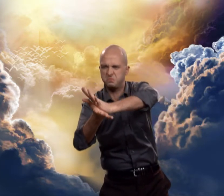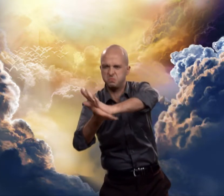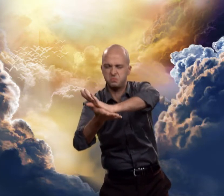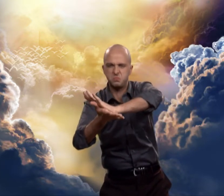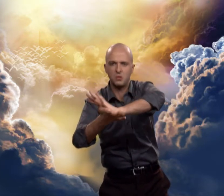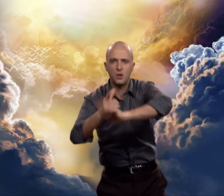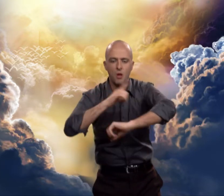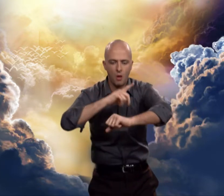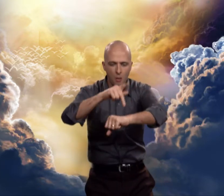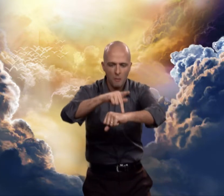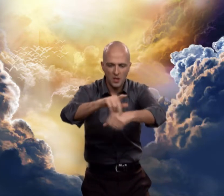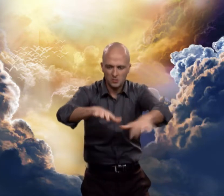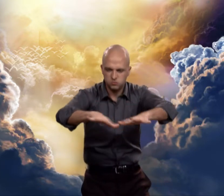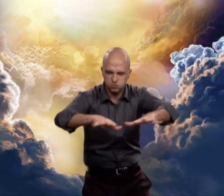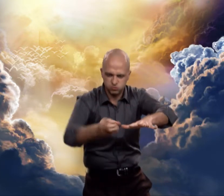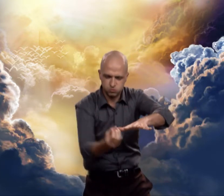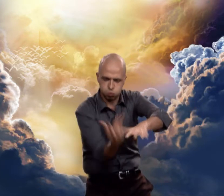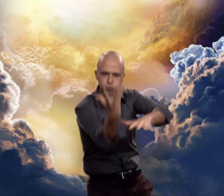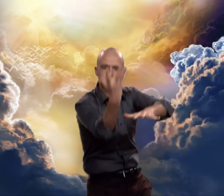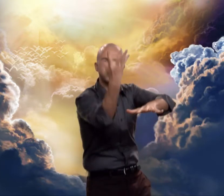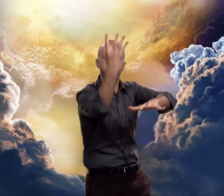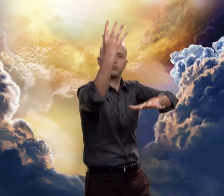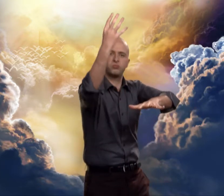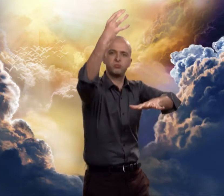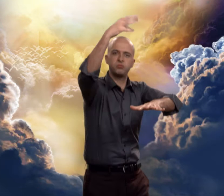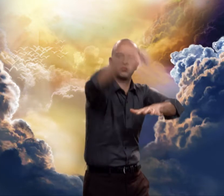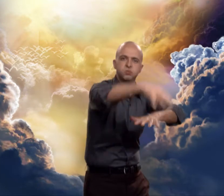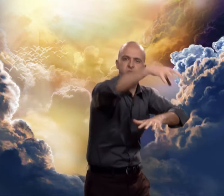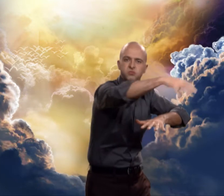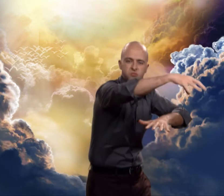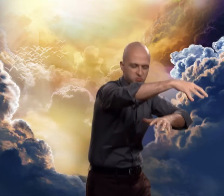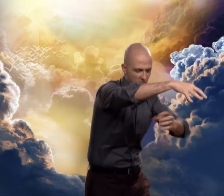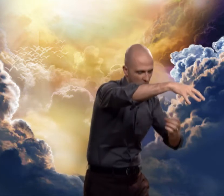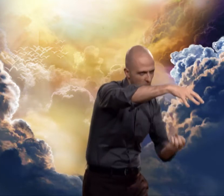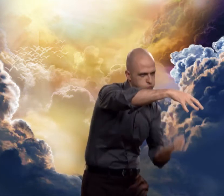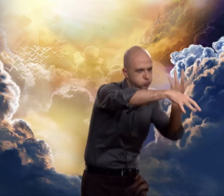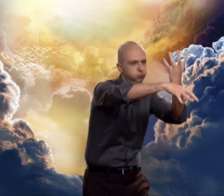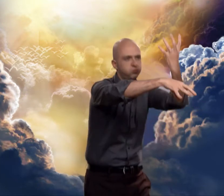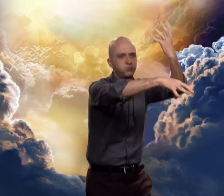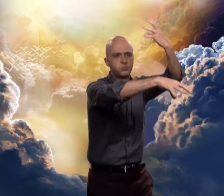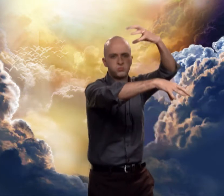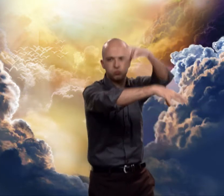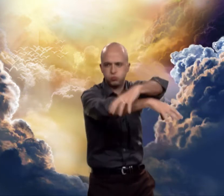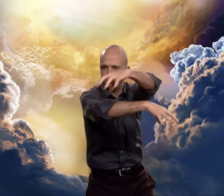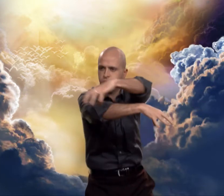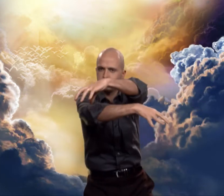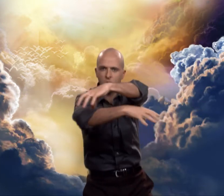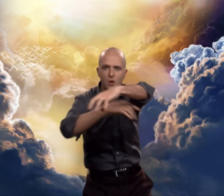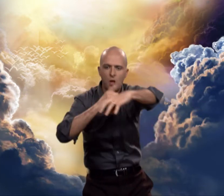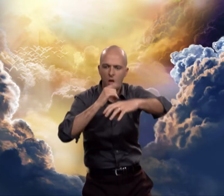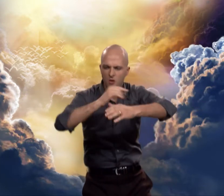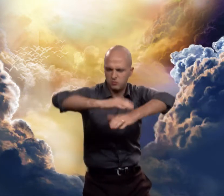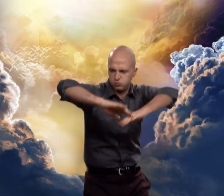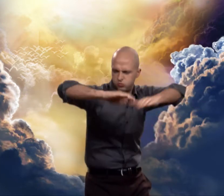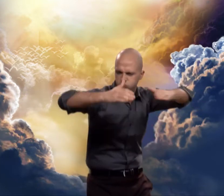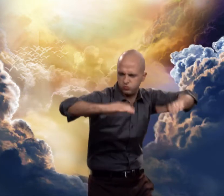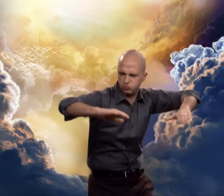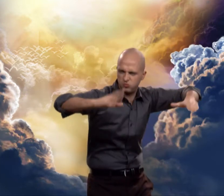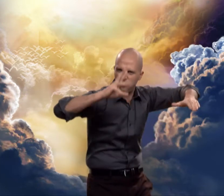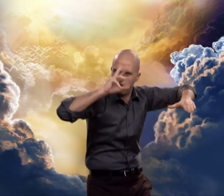furacão, semelhante à voz dos demônios. A superfície da terra está sendo partida. Seus próprios fundamentos parecem ceder.